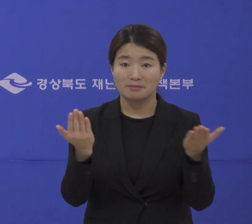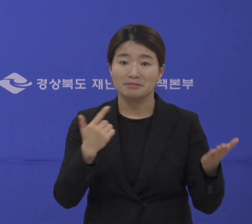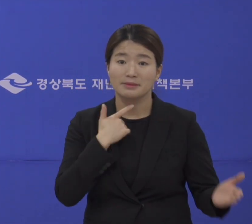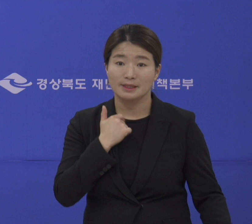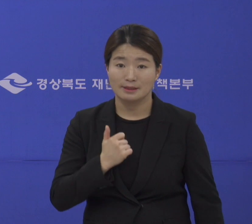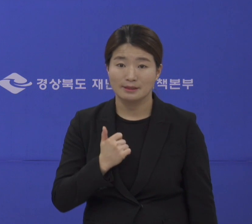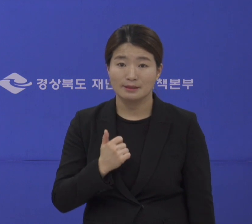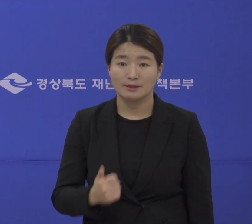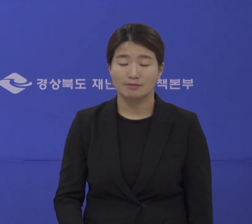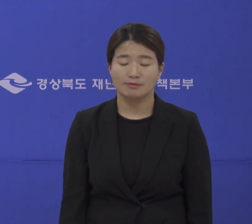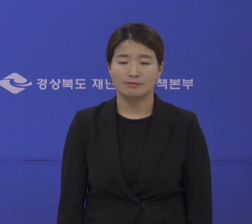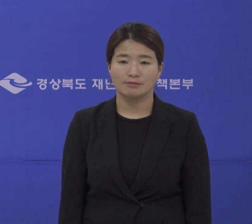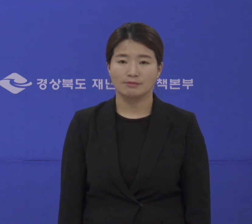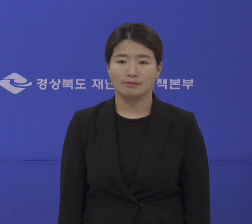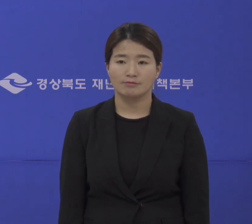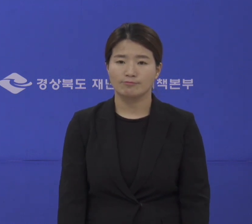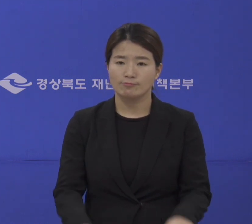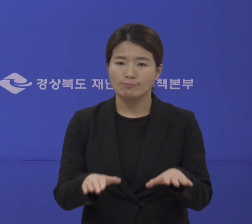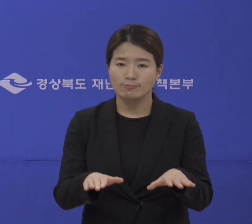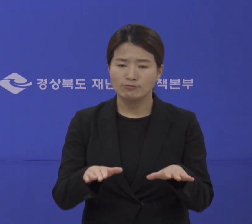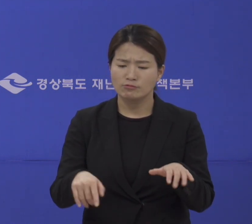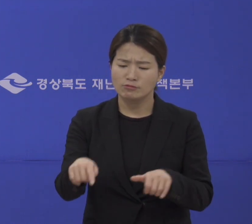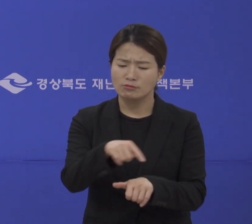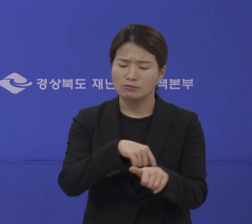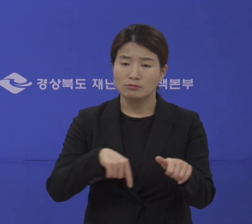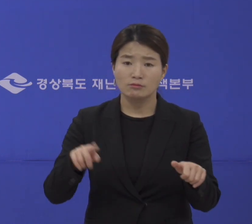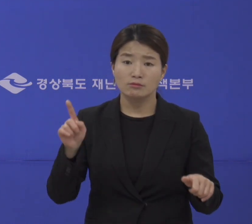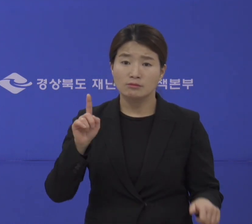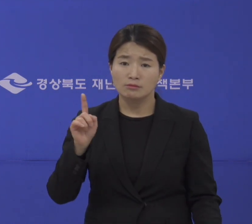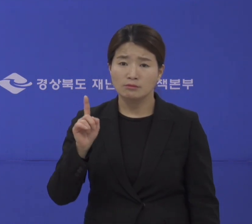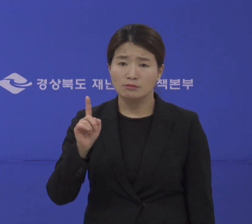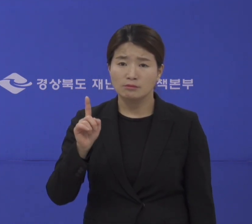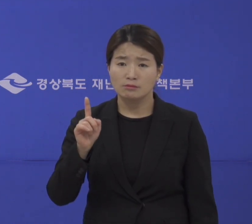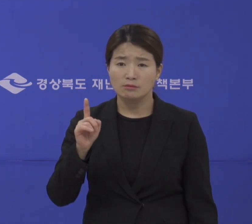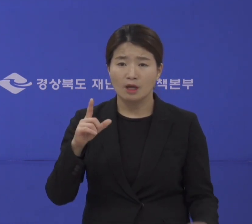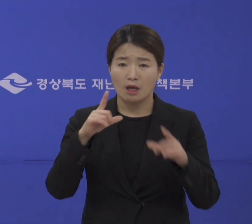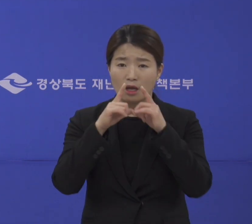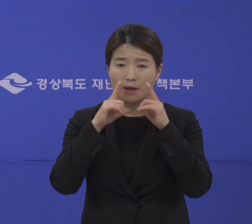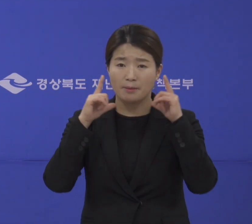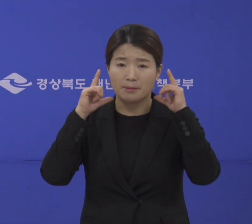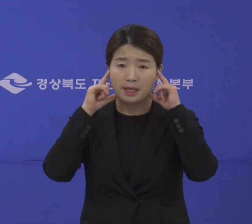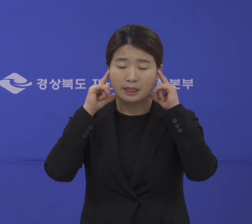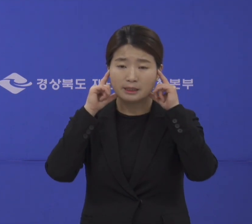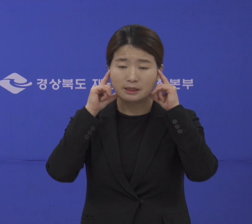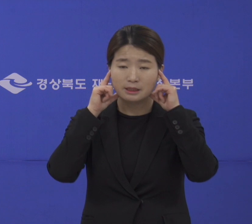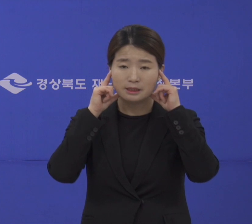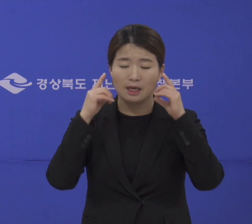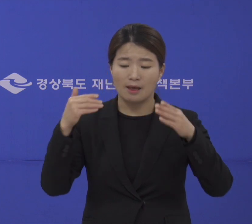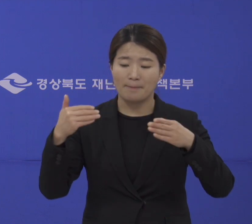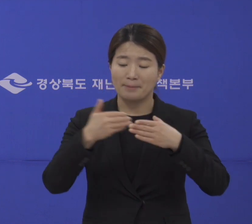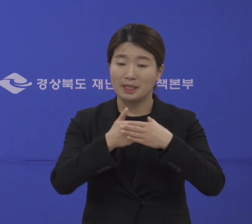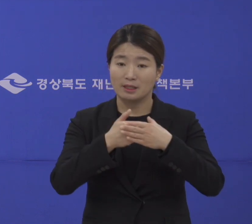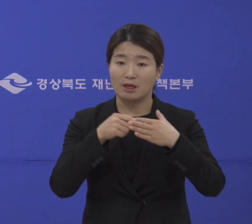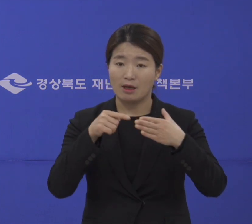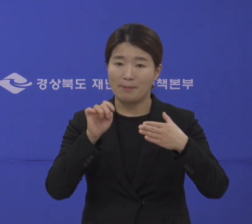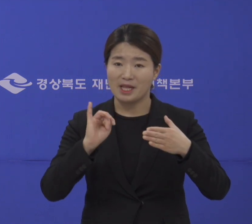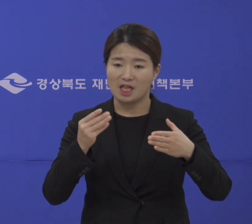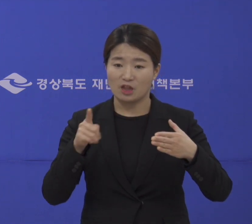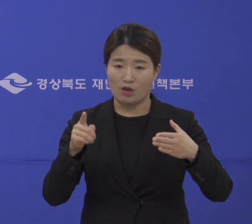드렸는데 지금 상황이 어떻게 되어 있느냐. 이 마스크, 이 필터 넣어가지고 쓰는 이